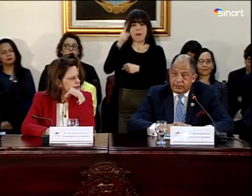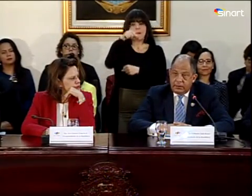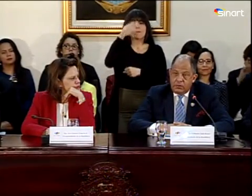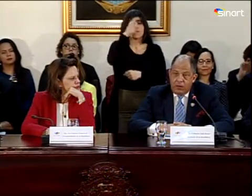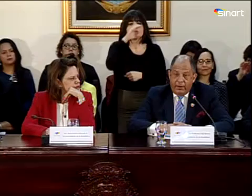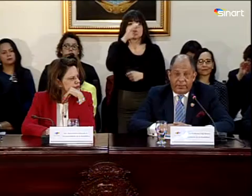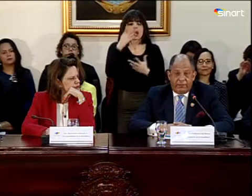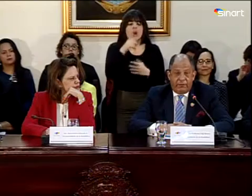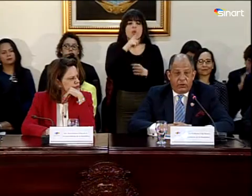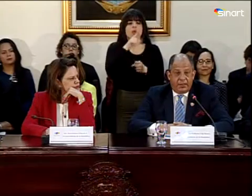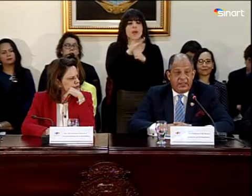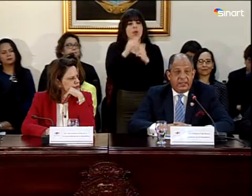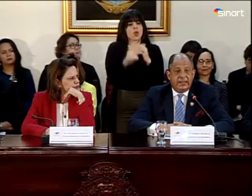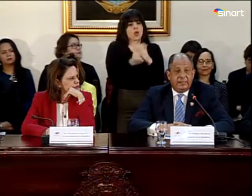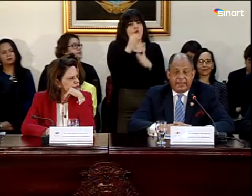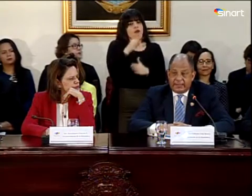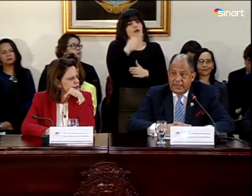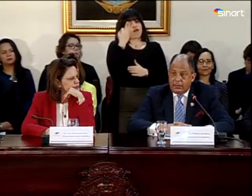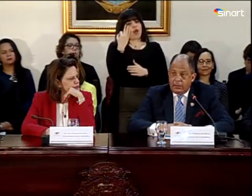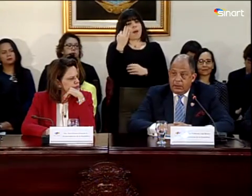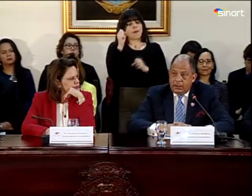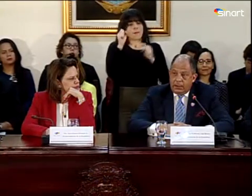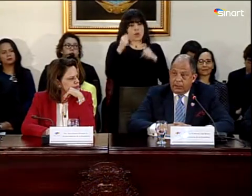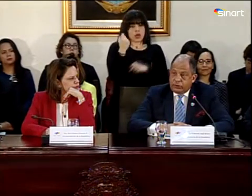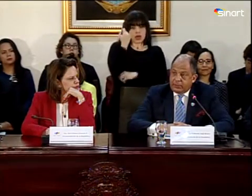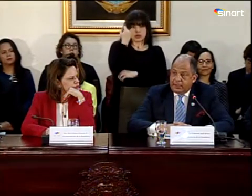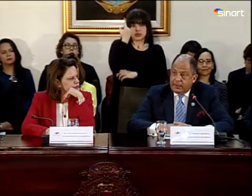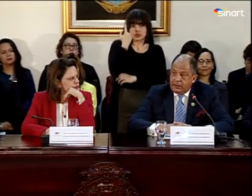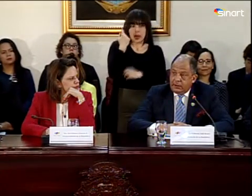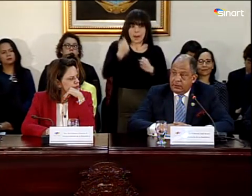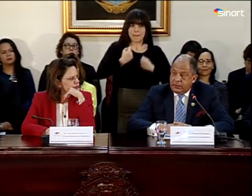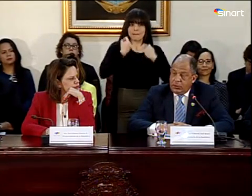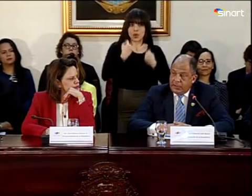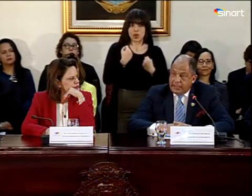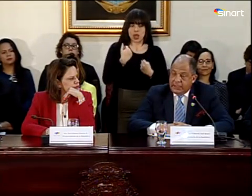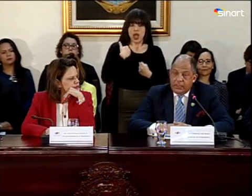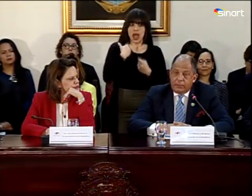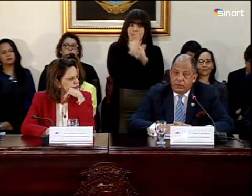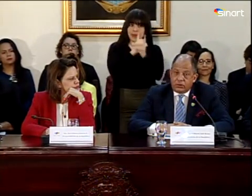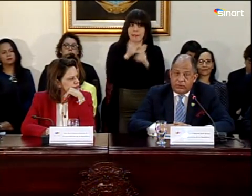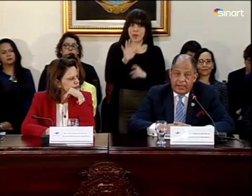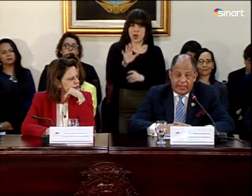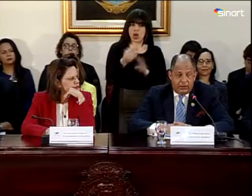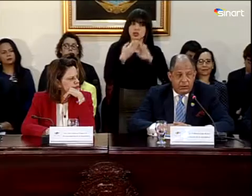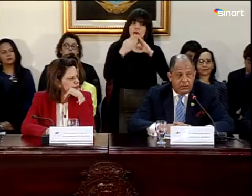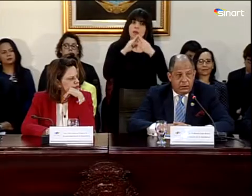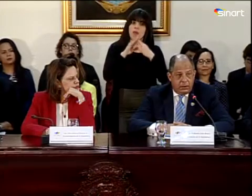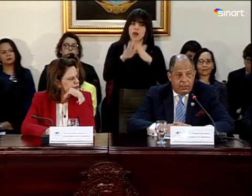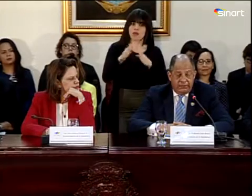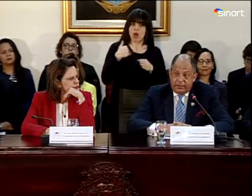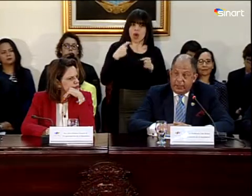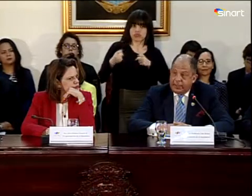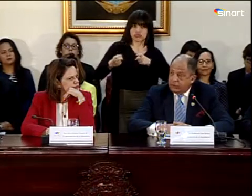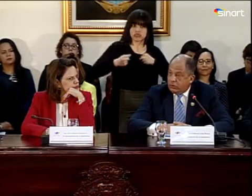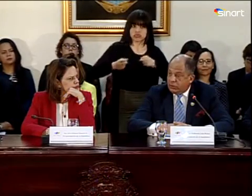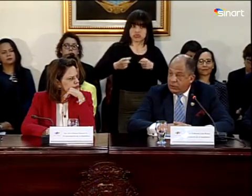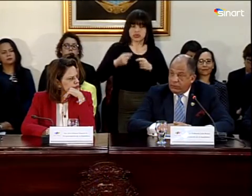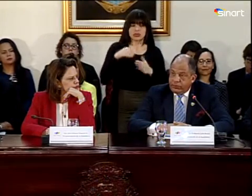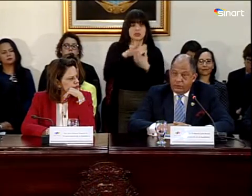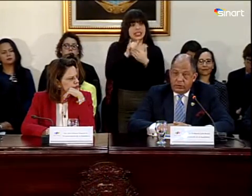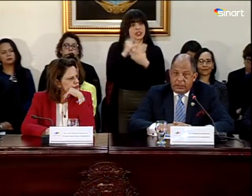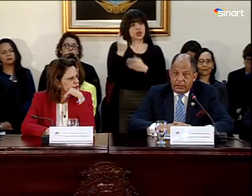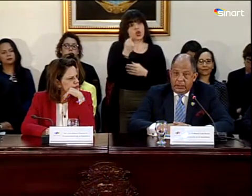esas nuevas formas de interpretar la potestad democrática del pueblo soberano, y frente a eso lo